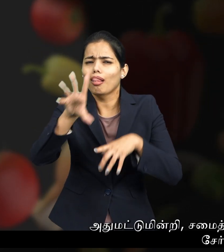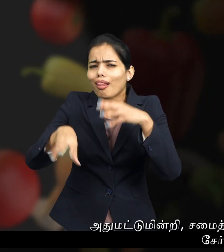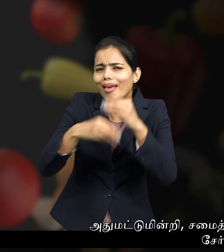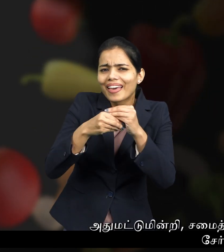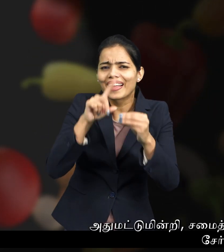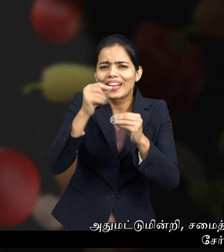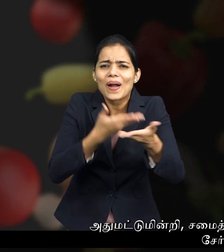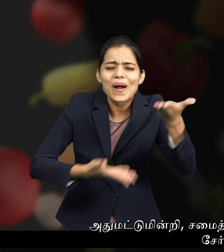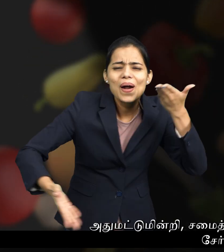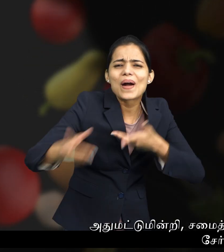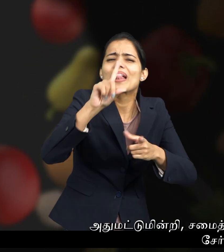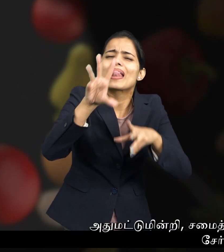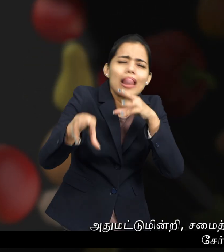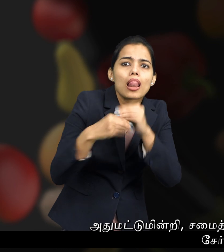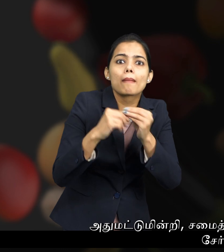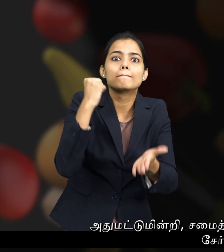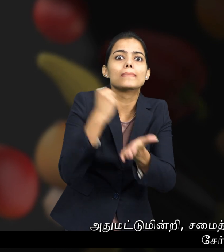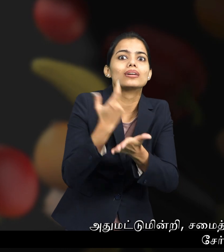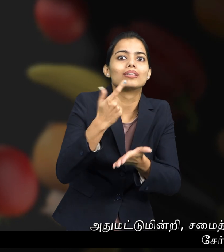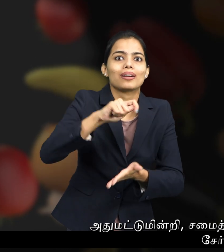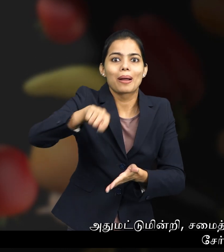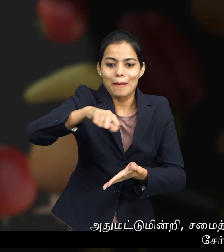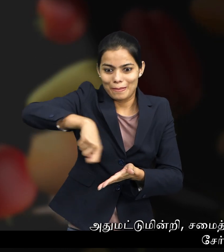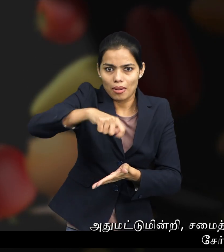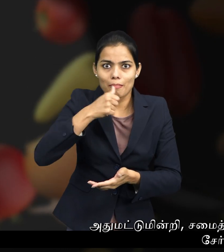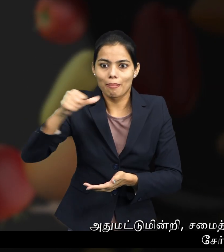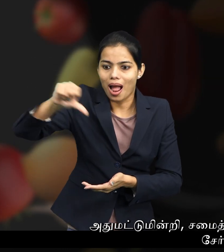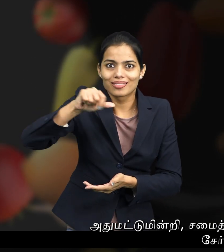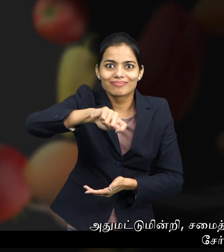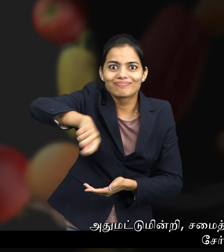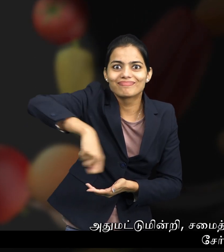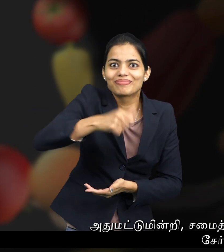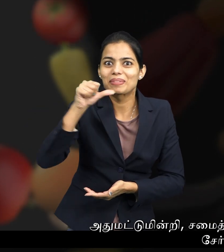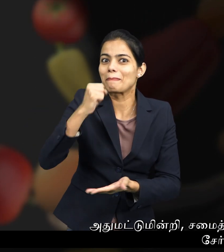அது மட்டுமின்றி சமைத்த உணவுகளில் நாம் தண்ணீர் சேர்க்கிறோம்.